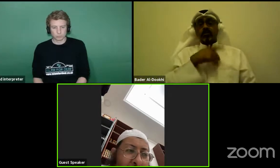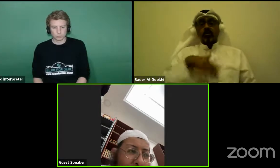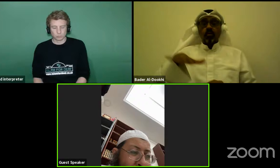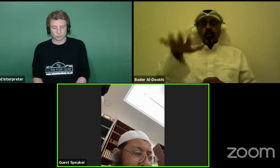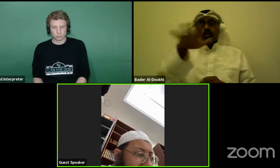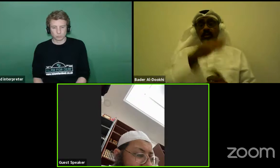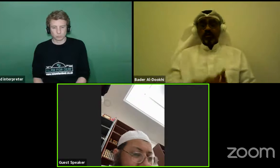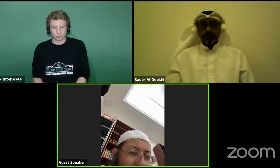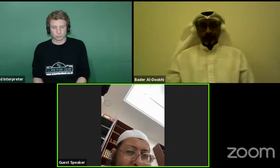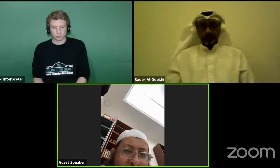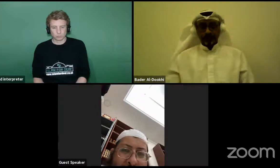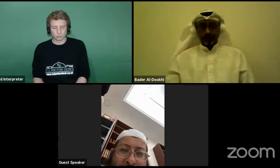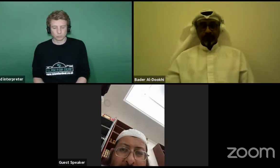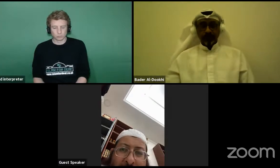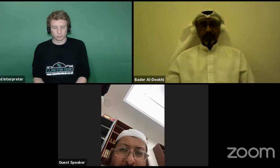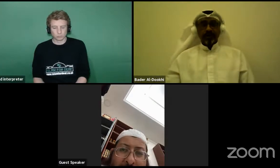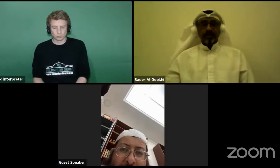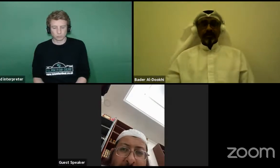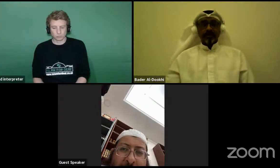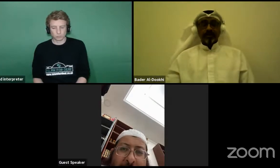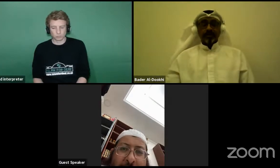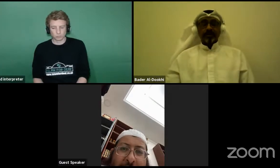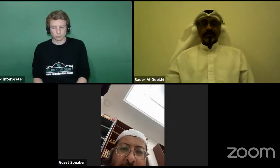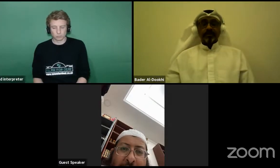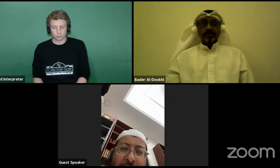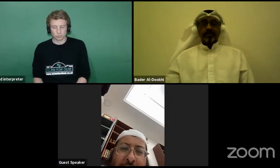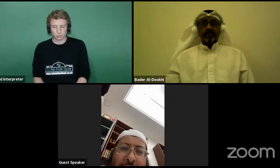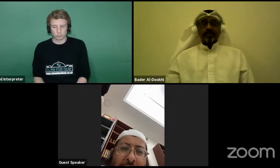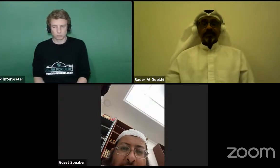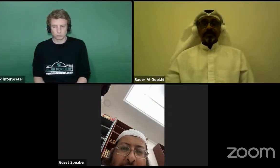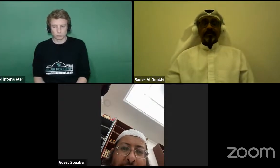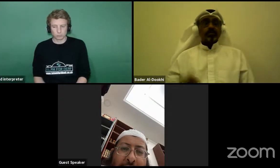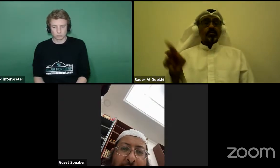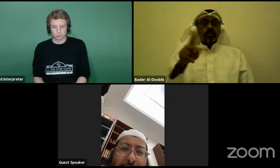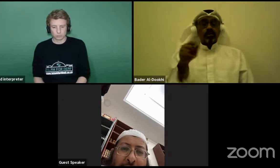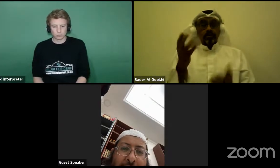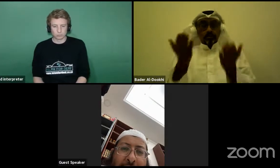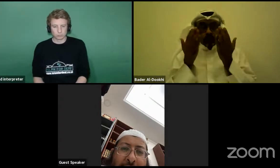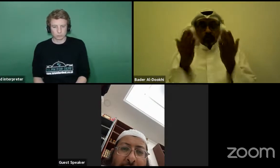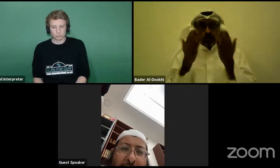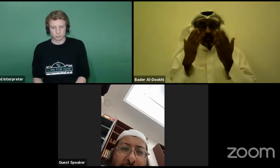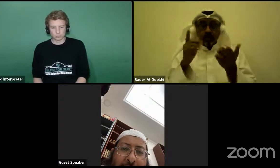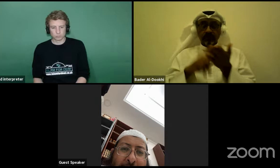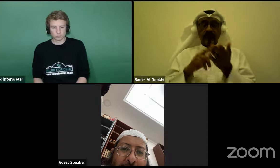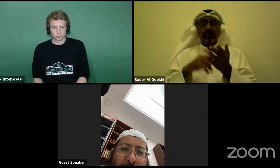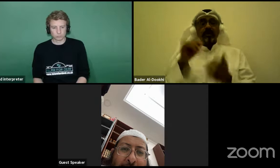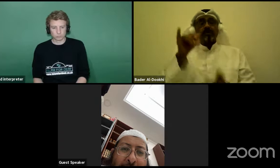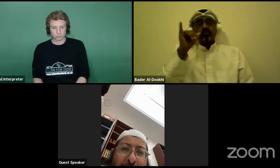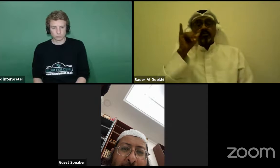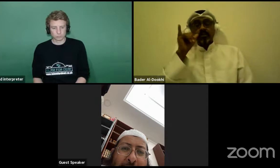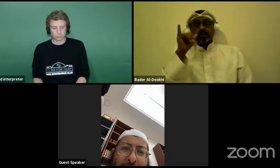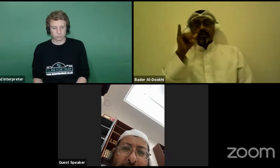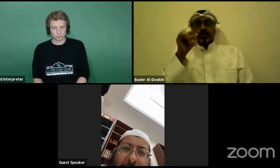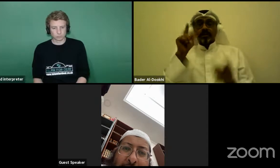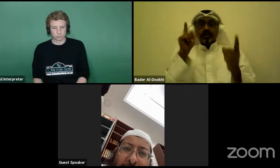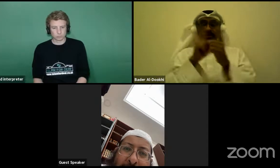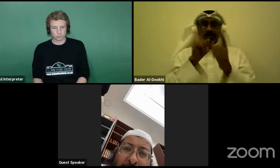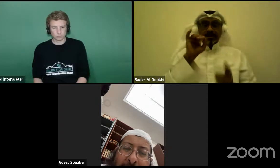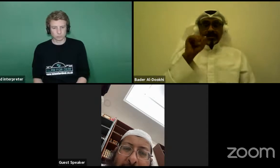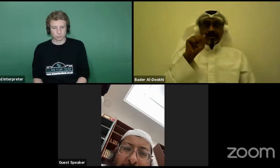إخوة متحابين. الأخ عقيل من الإخوة طلاب العلم الحريصين في بريطانيا، والتقى الشيخ صالح